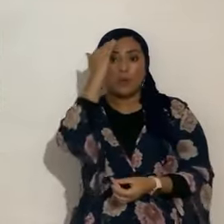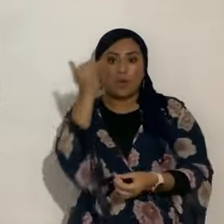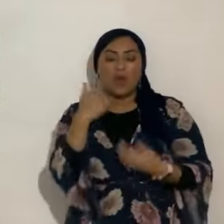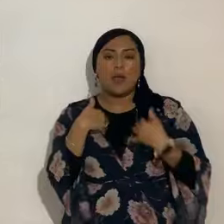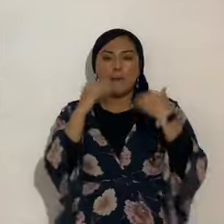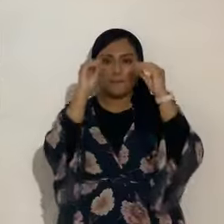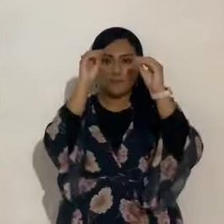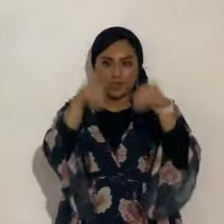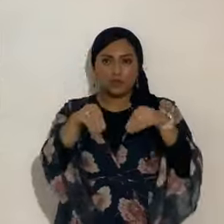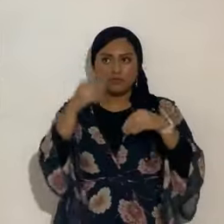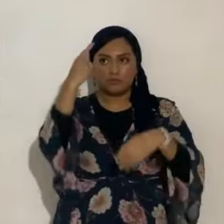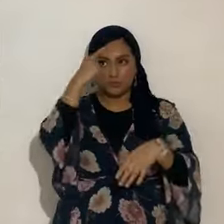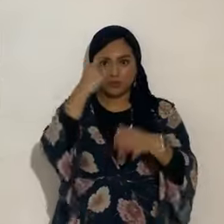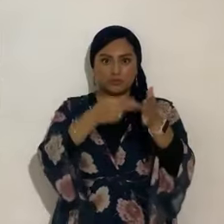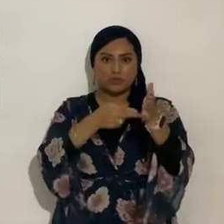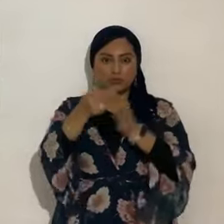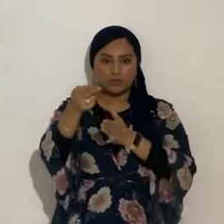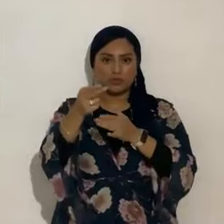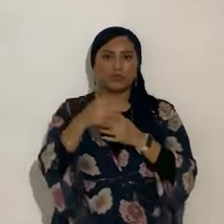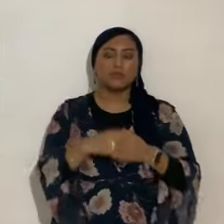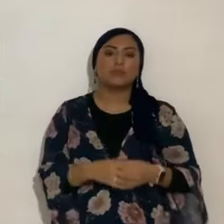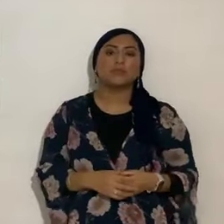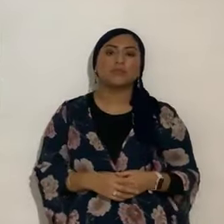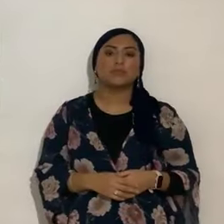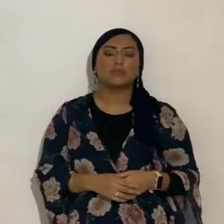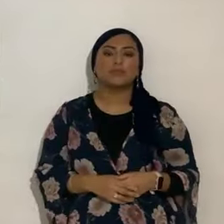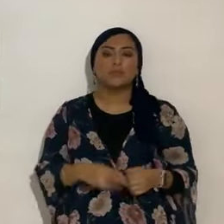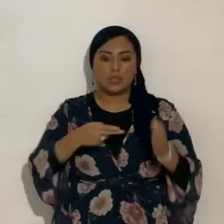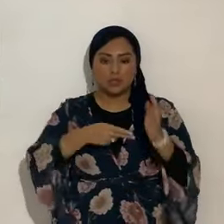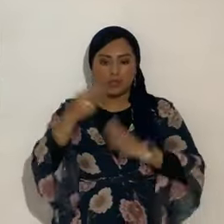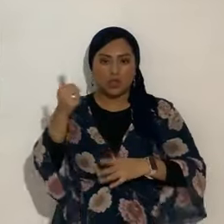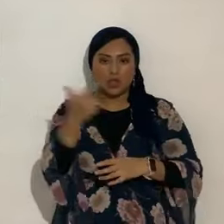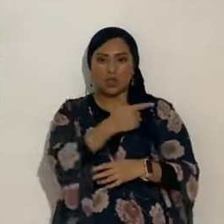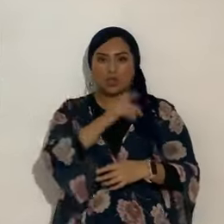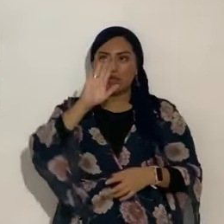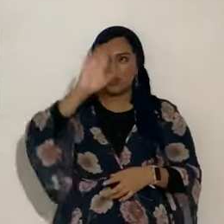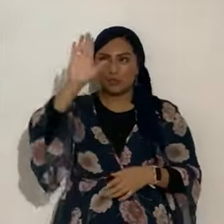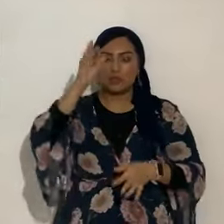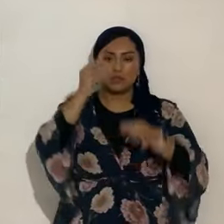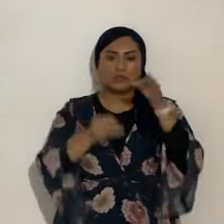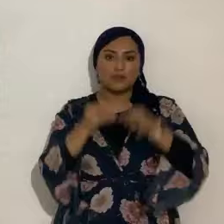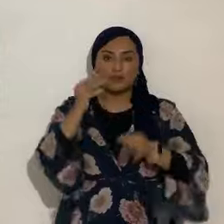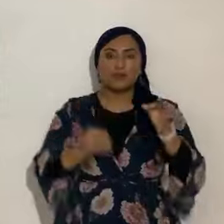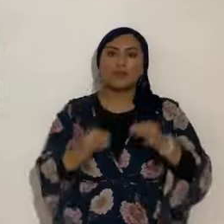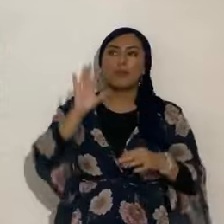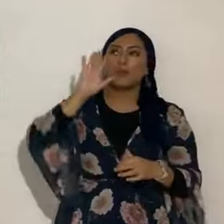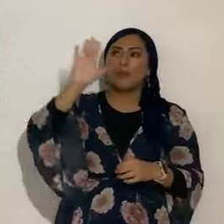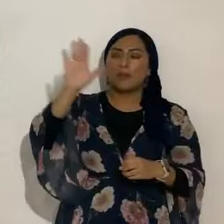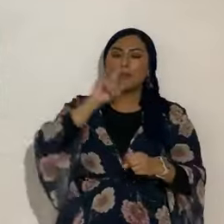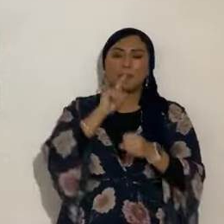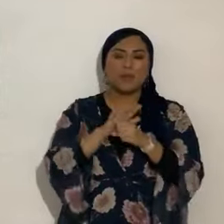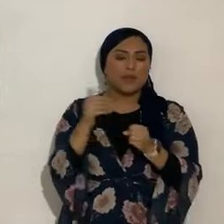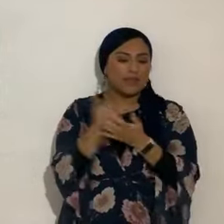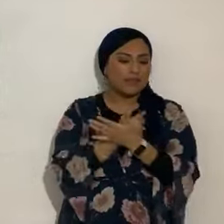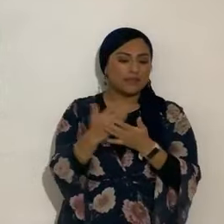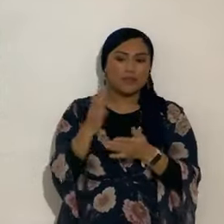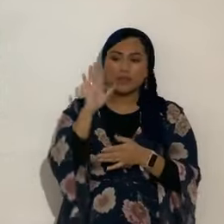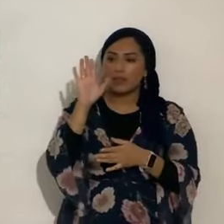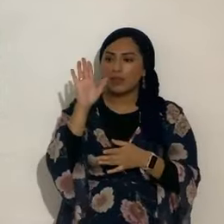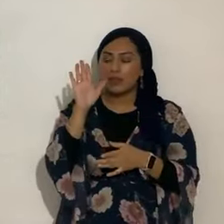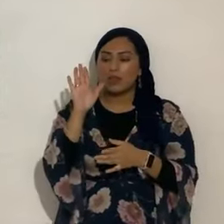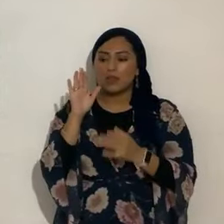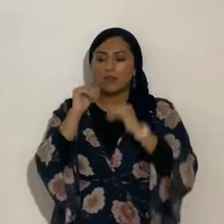puse mentalidad recta. ¿Sí? Rectos son todos sus juicios, sus promesas, todo. Él es recto, Él